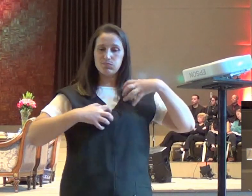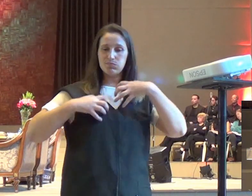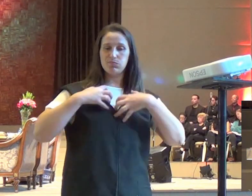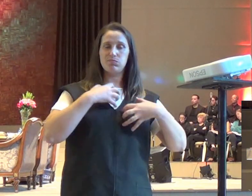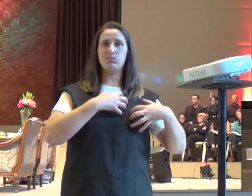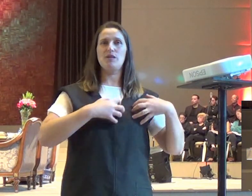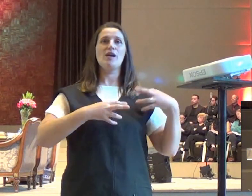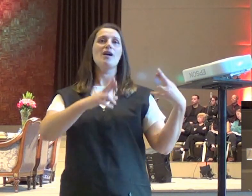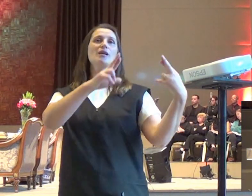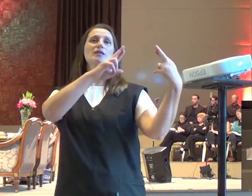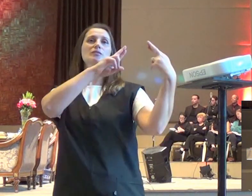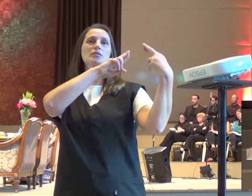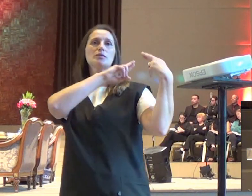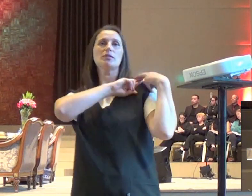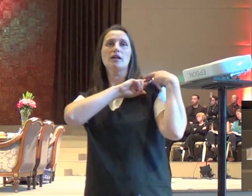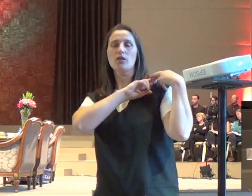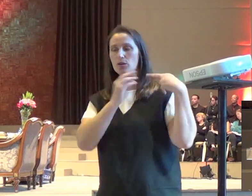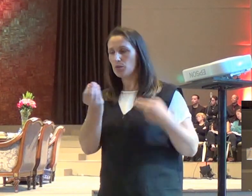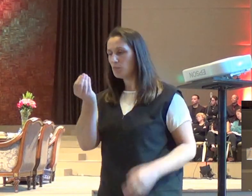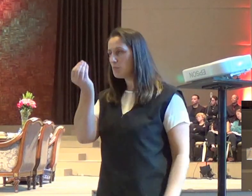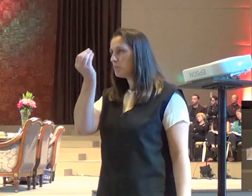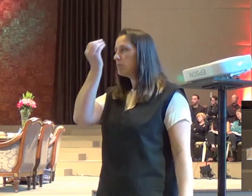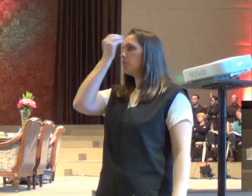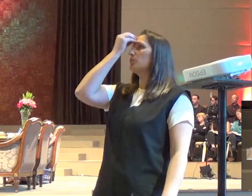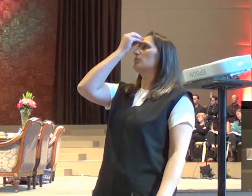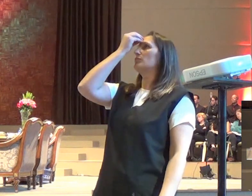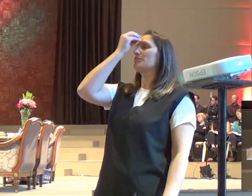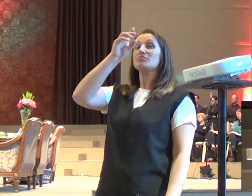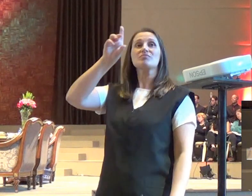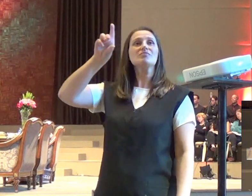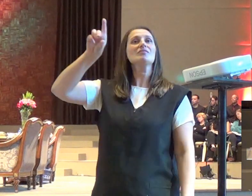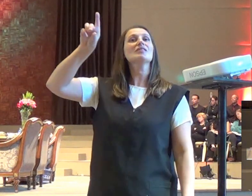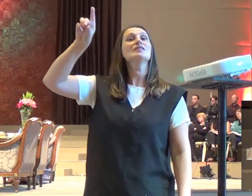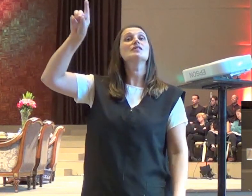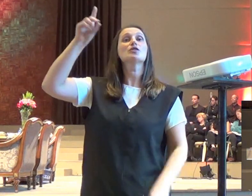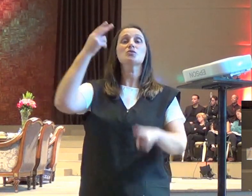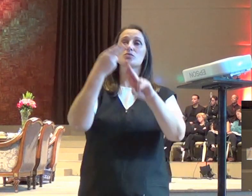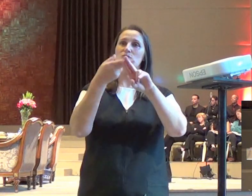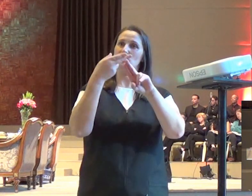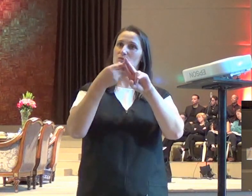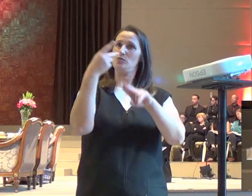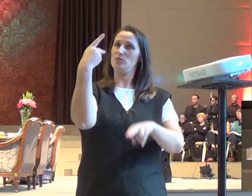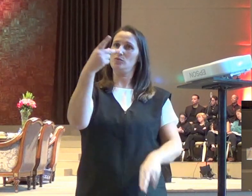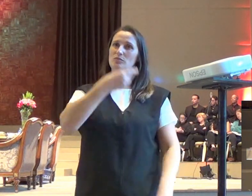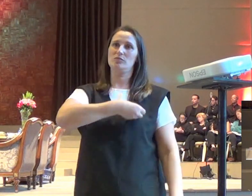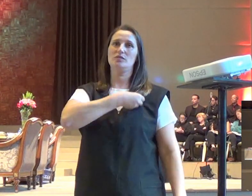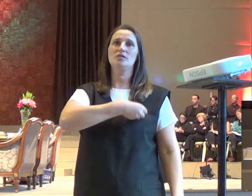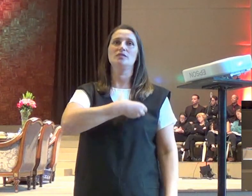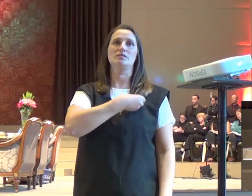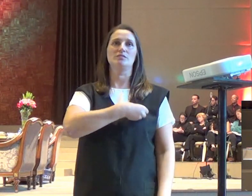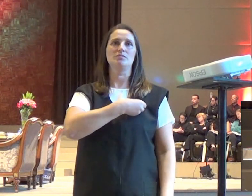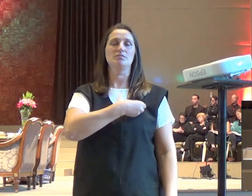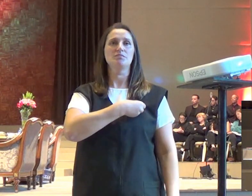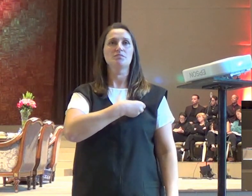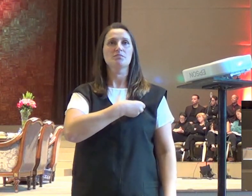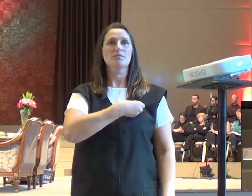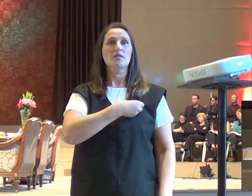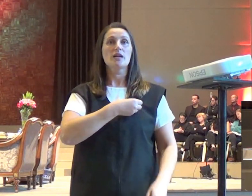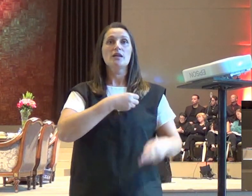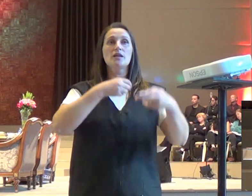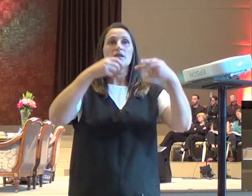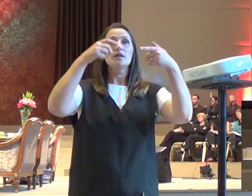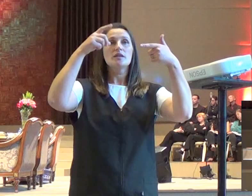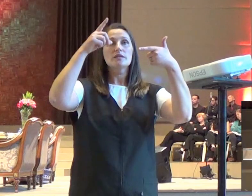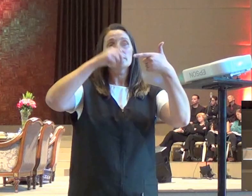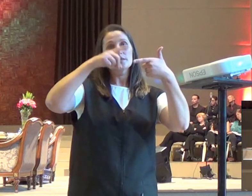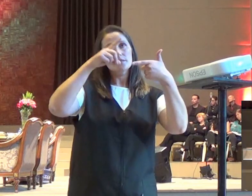inculcados na mente e no coração. Deus usou você para fazer isso. Segunda coisa que